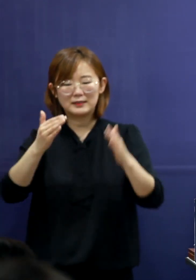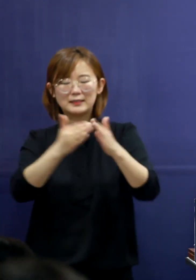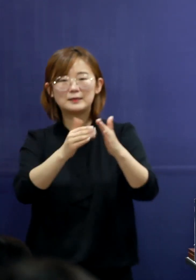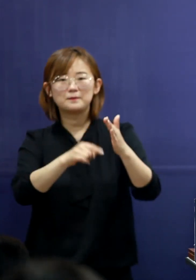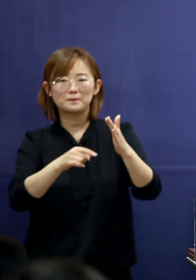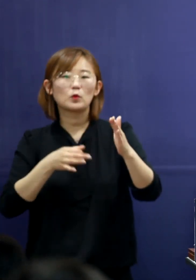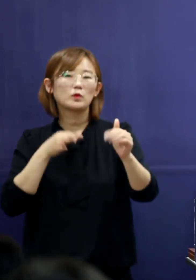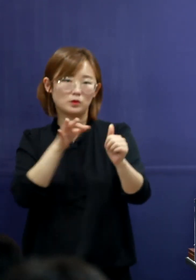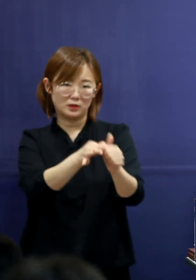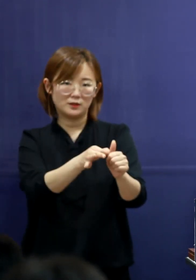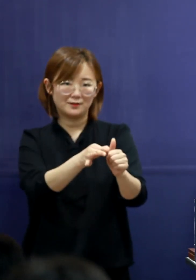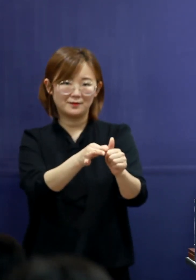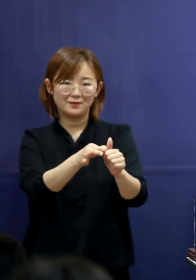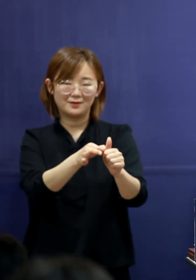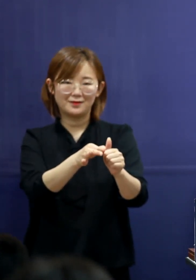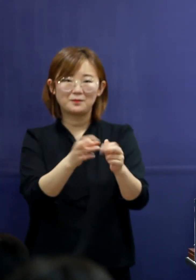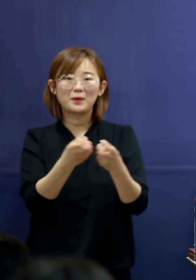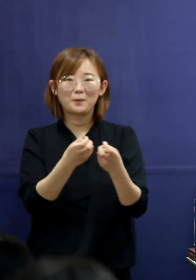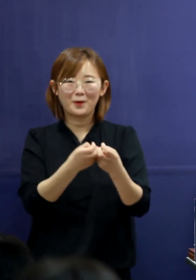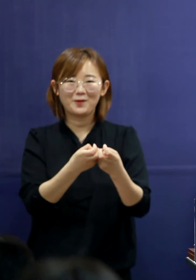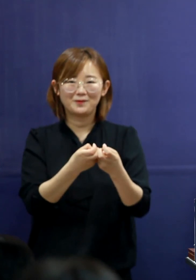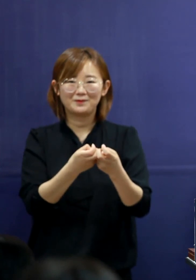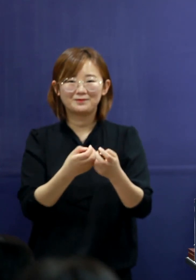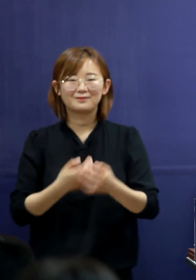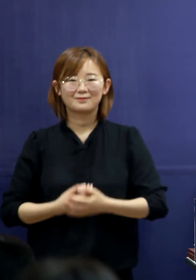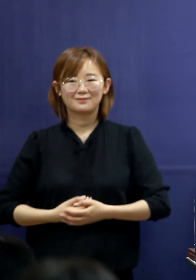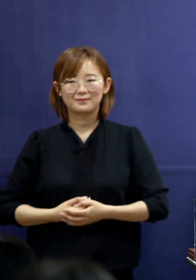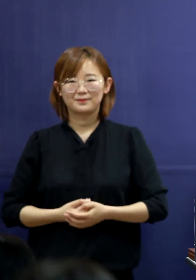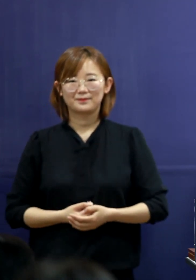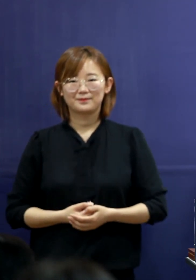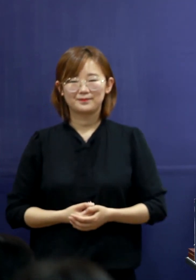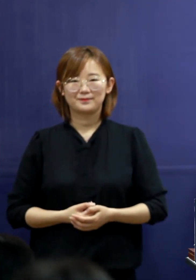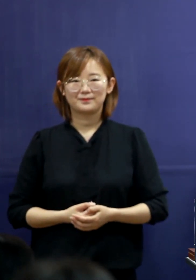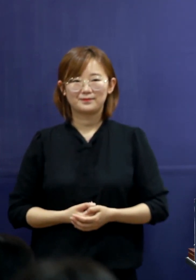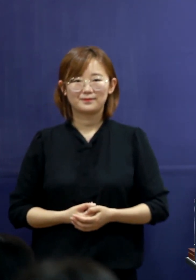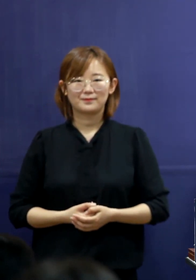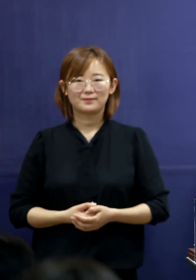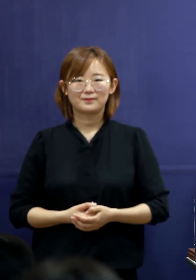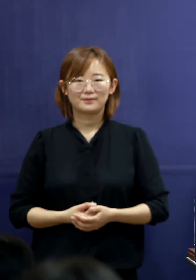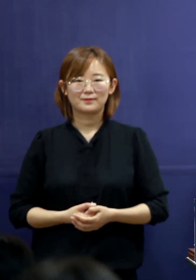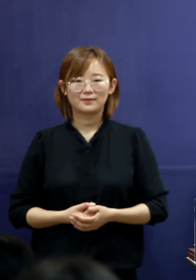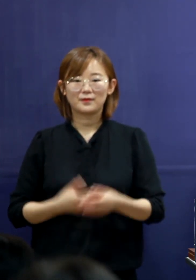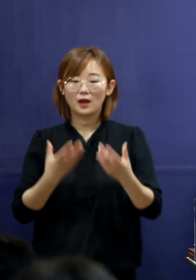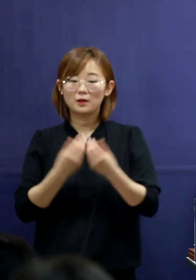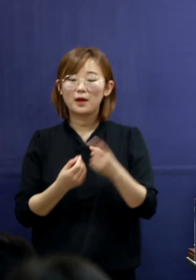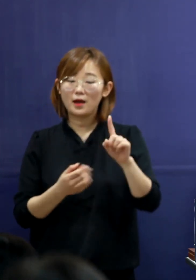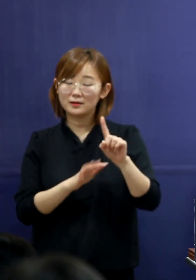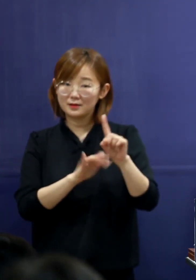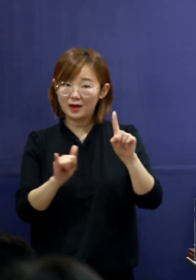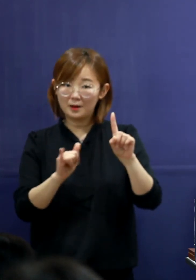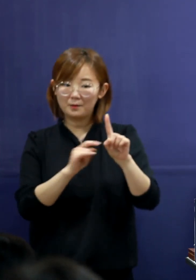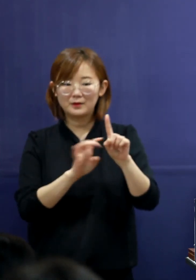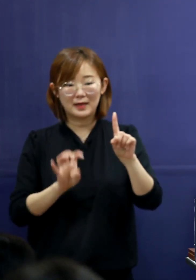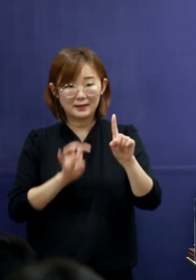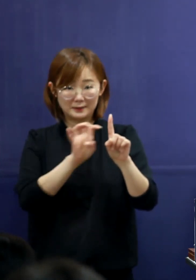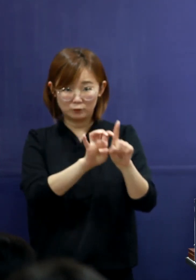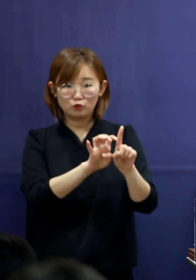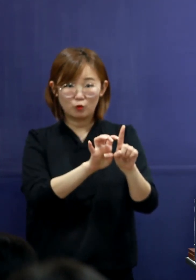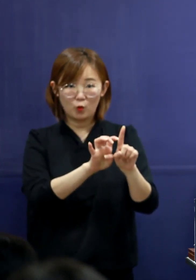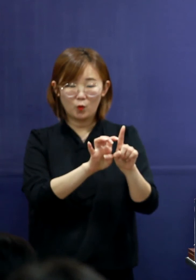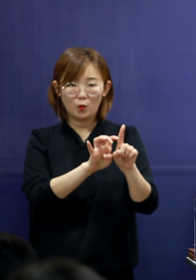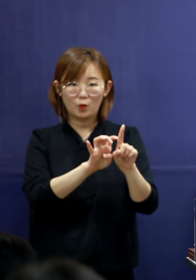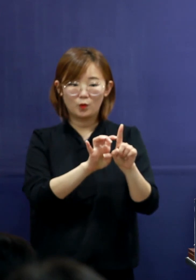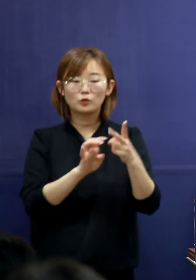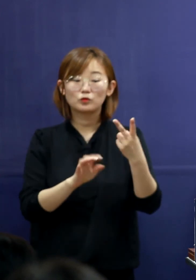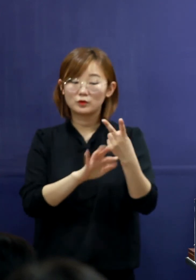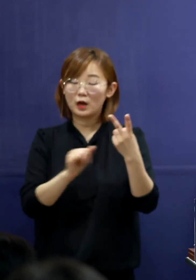그래서 개인 단위로 지급하는 것보다는 예를 들어서 한 명일 경우에는 20만 원이 아니라 40만 원으로 하고